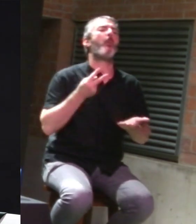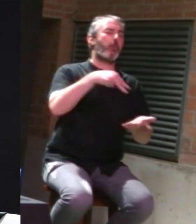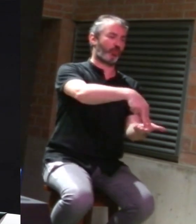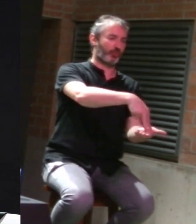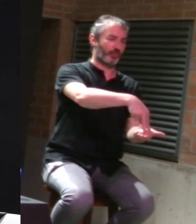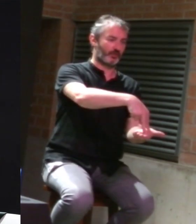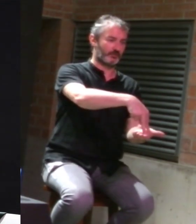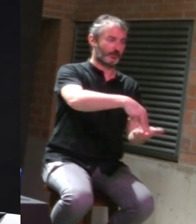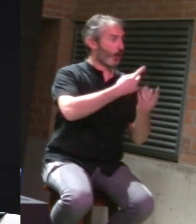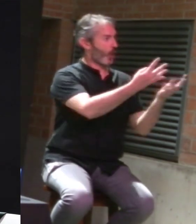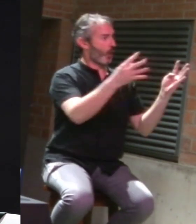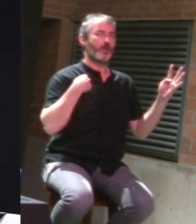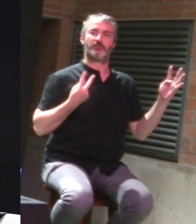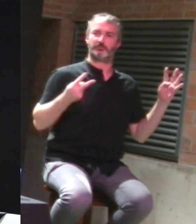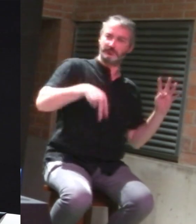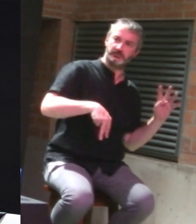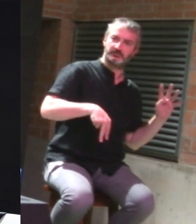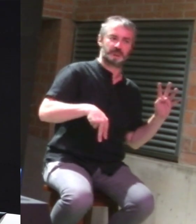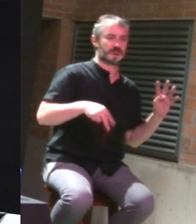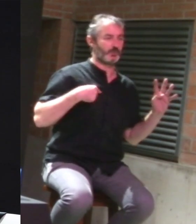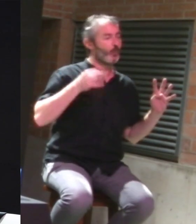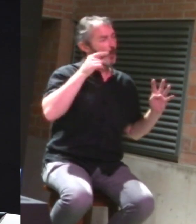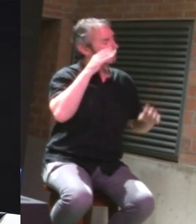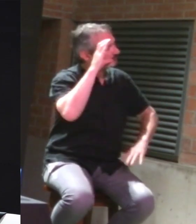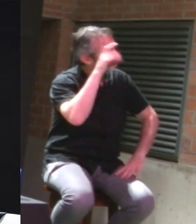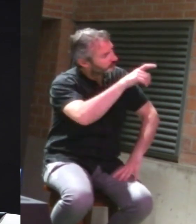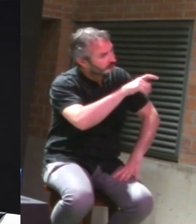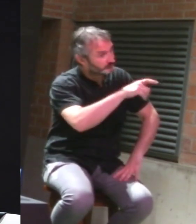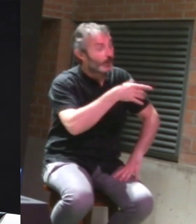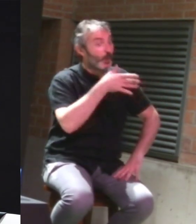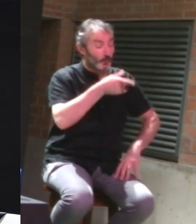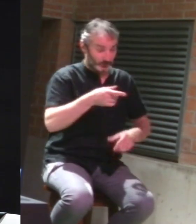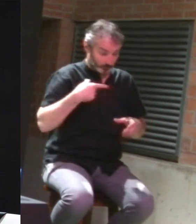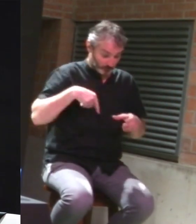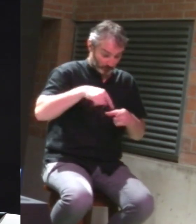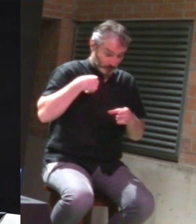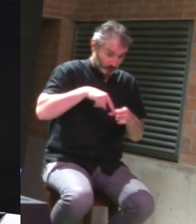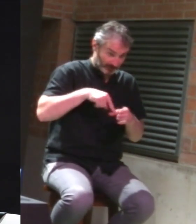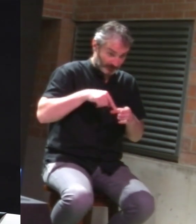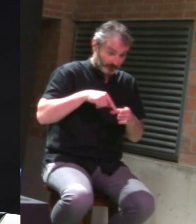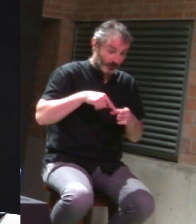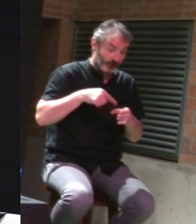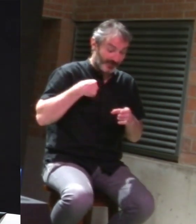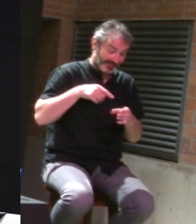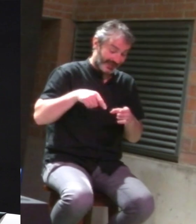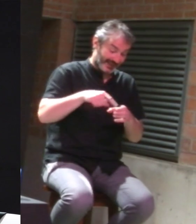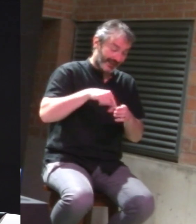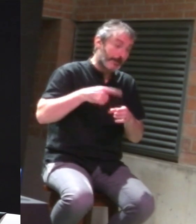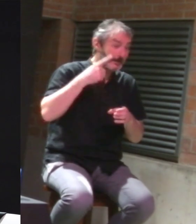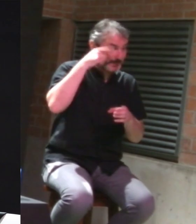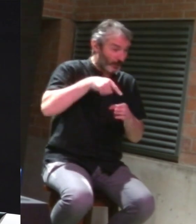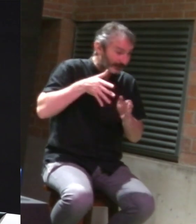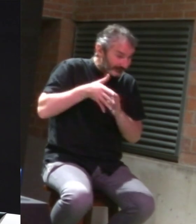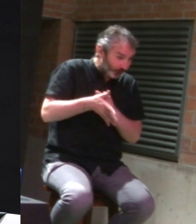primera vegada entre els homes, en 1880. I no és estrany que la memòria d'aquesta lògia potser hagués